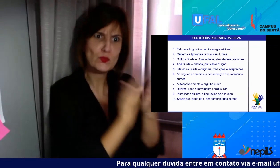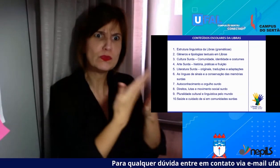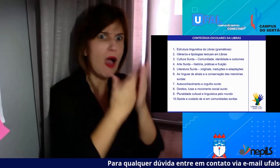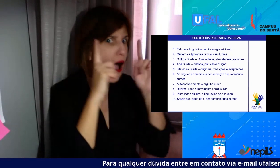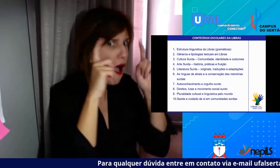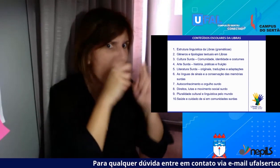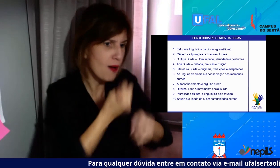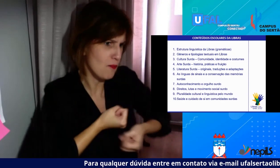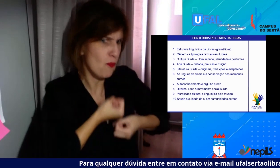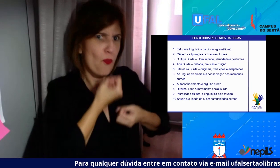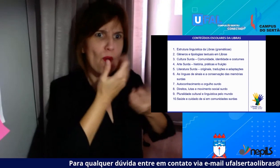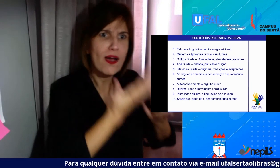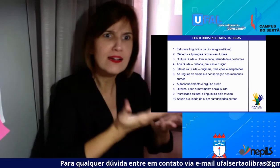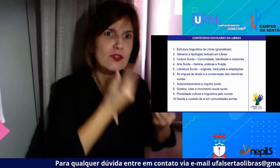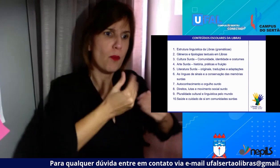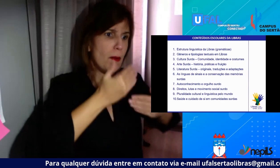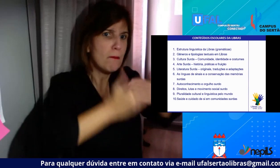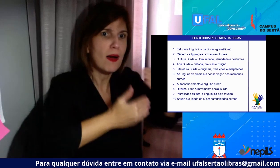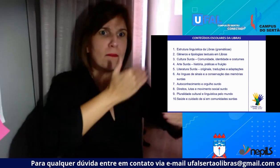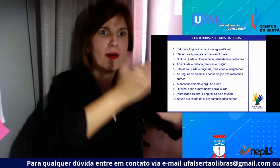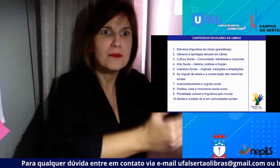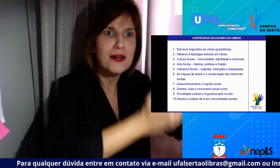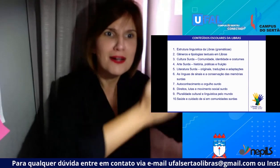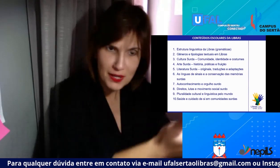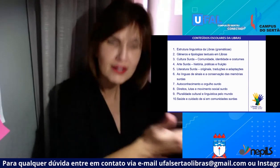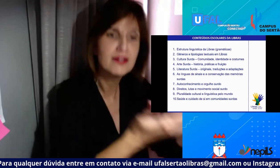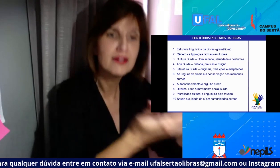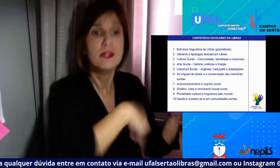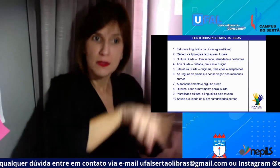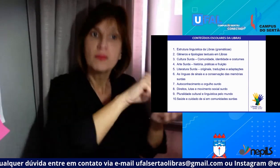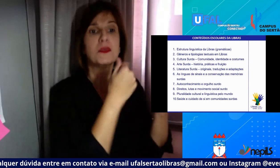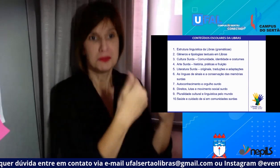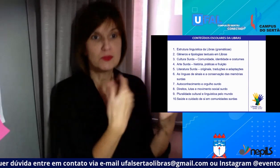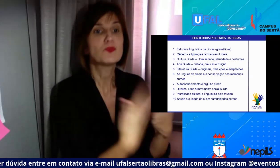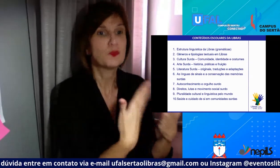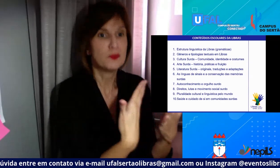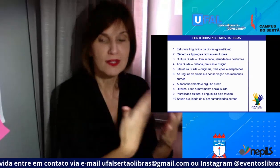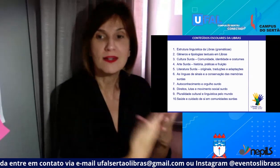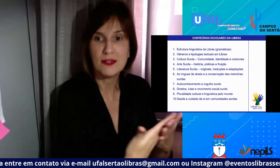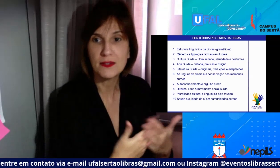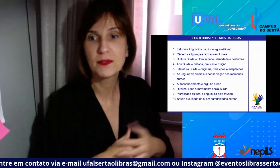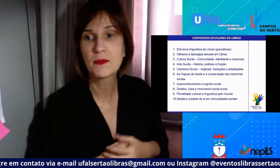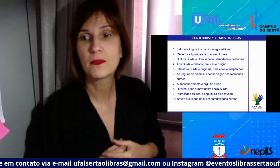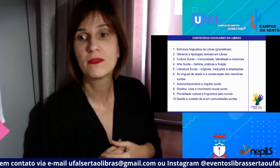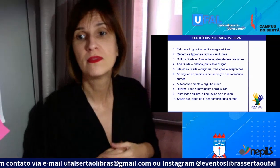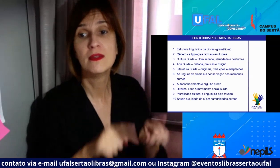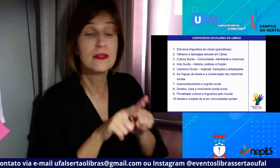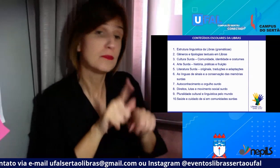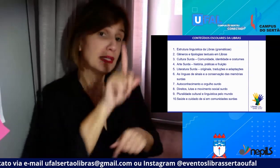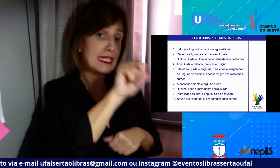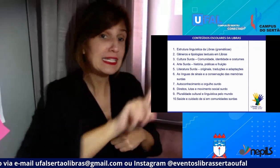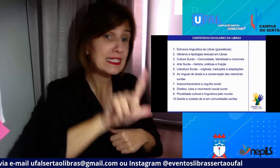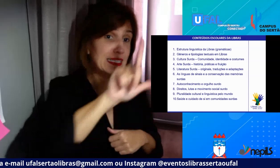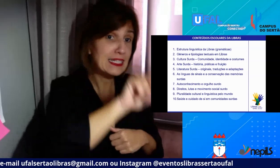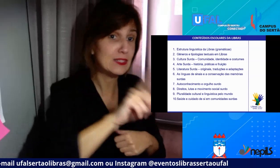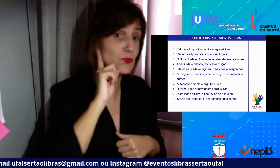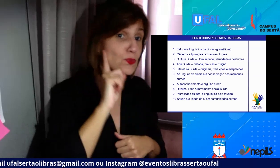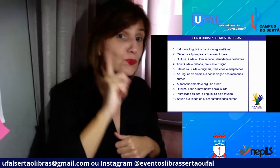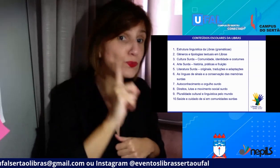diversas possibilidades de práticas de arte, poesia, história, fruição, que ele possa